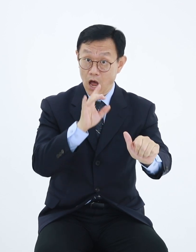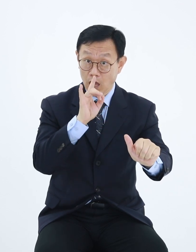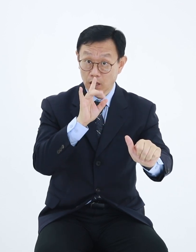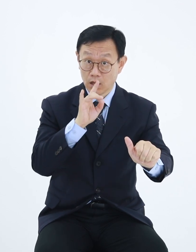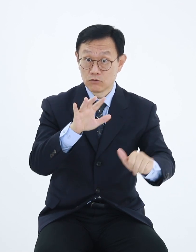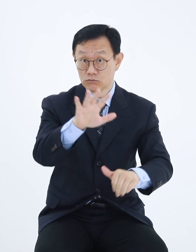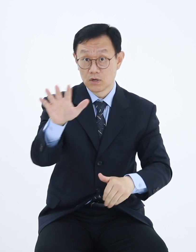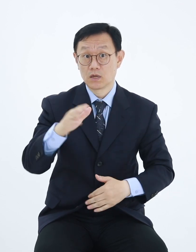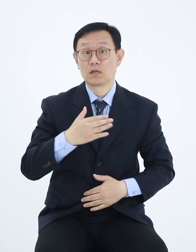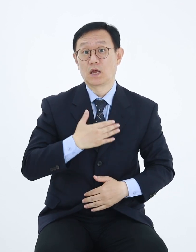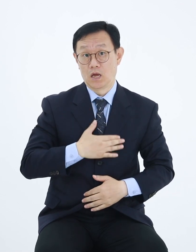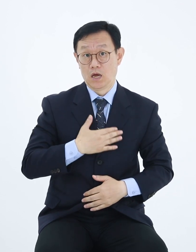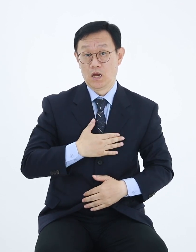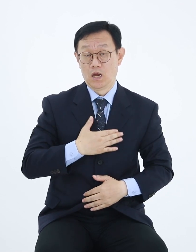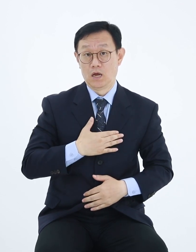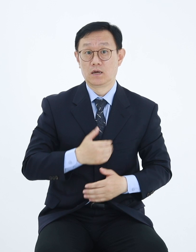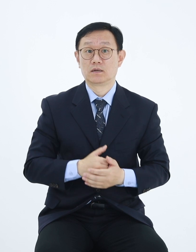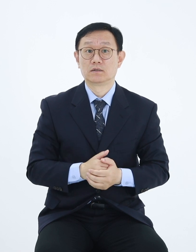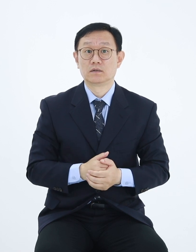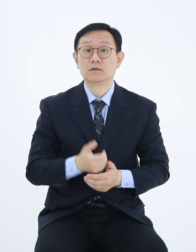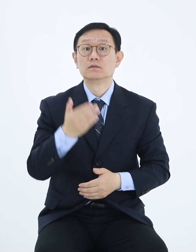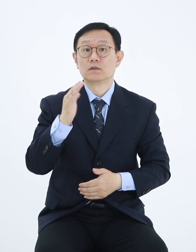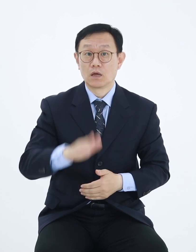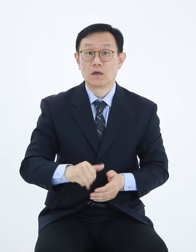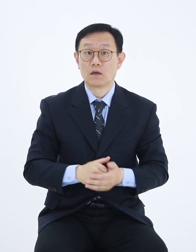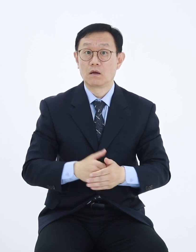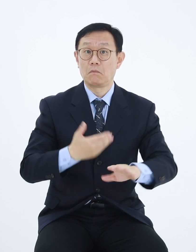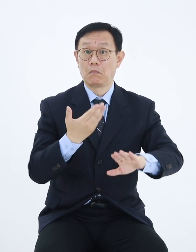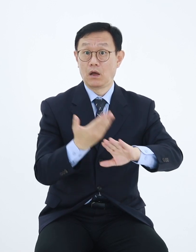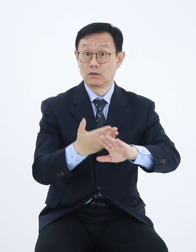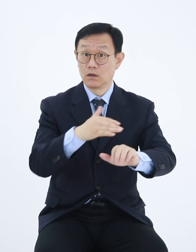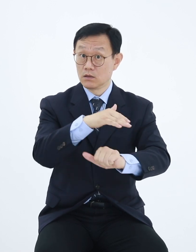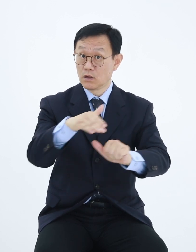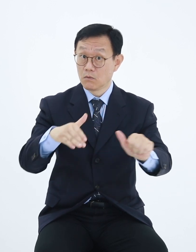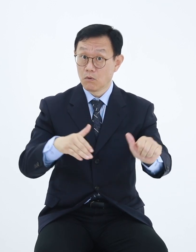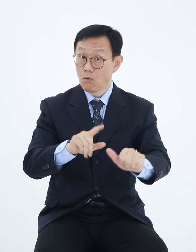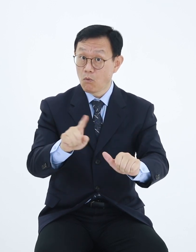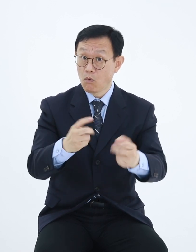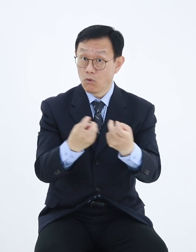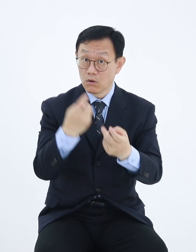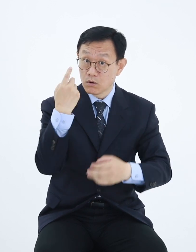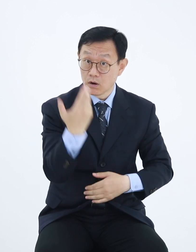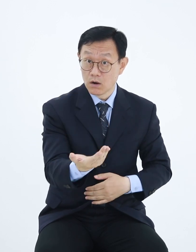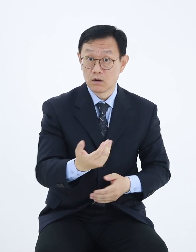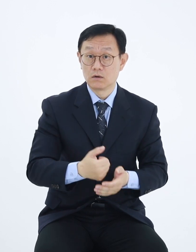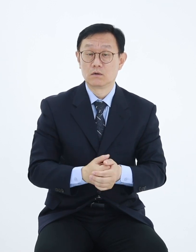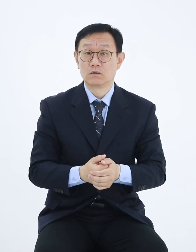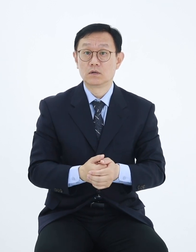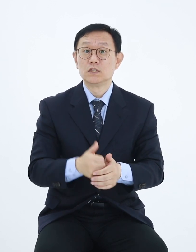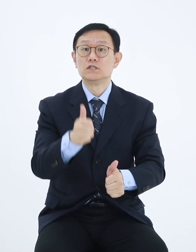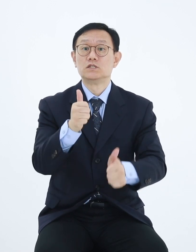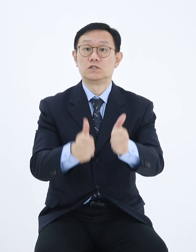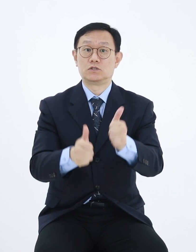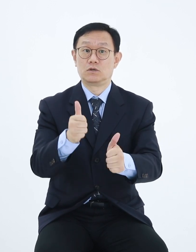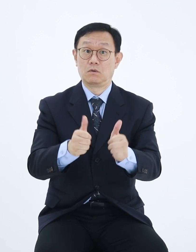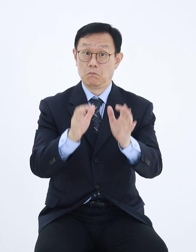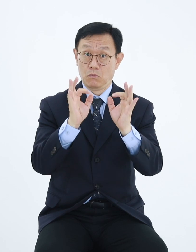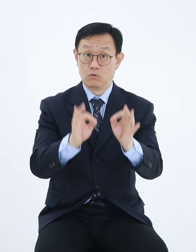아는 당연한 사실입니다 그런데 반대의 상황이라면 어떨까요 시험을 보는 두 사람 중 한 사람이